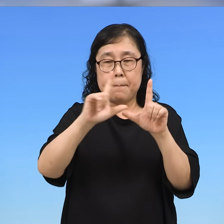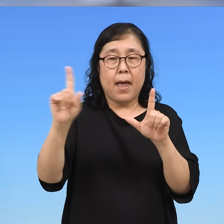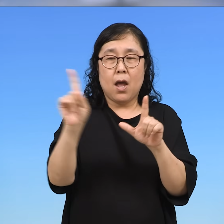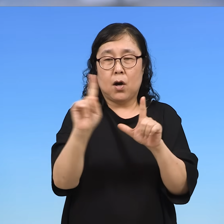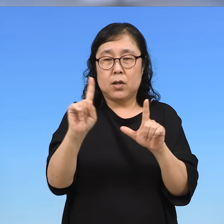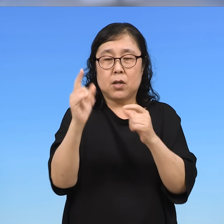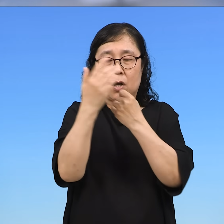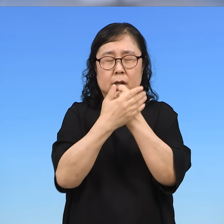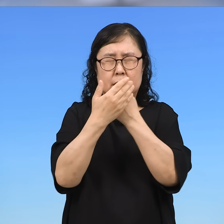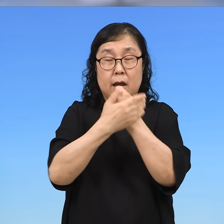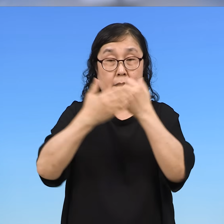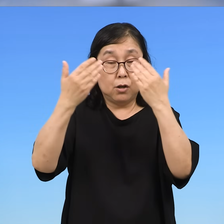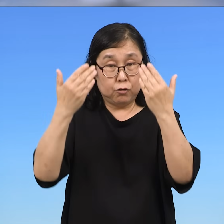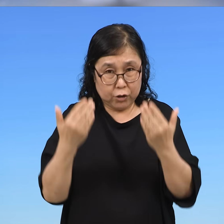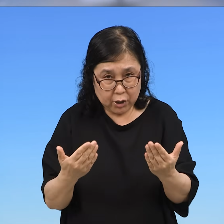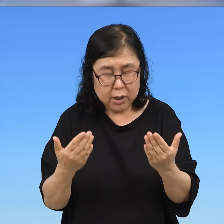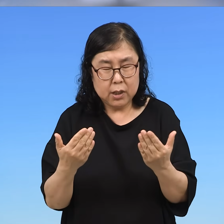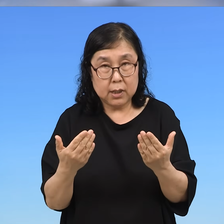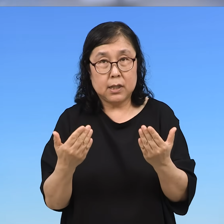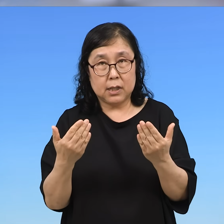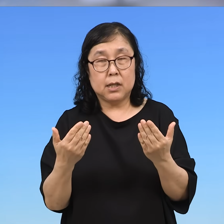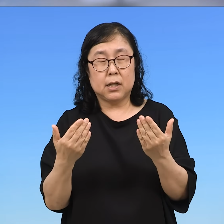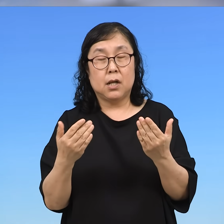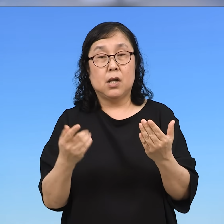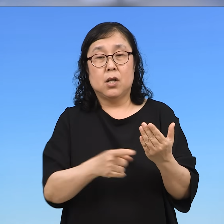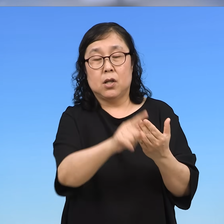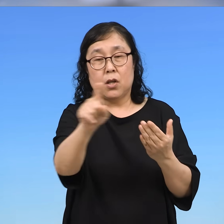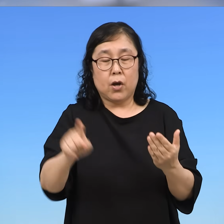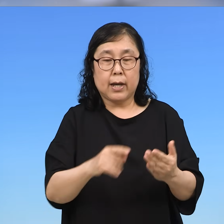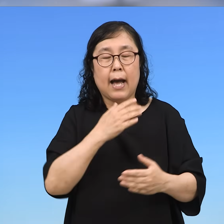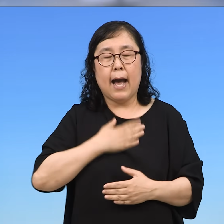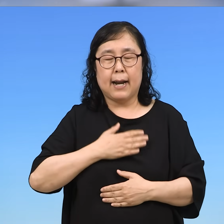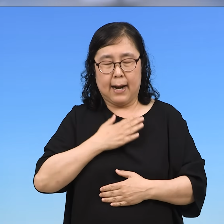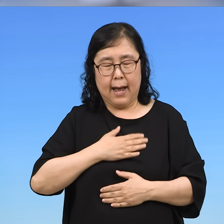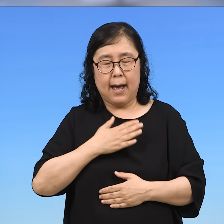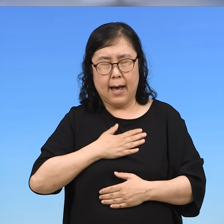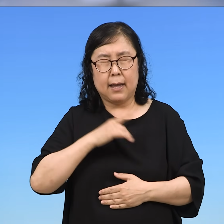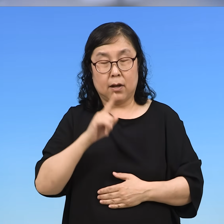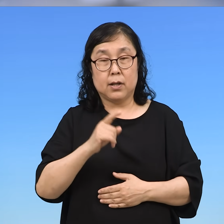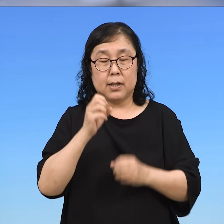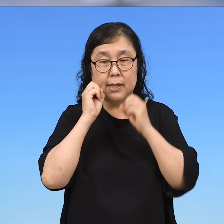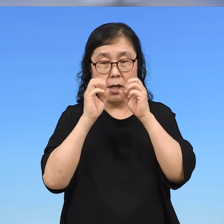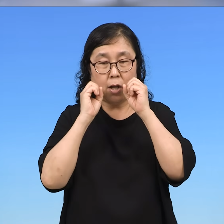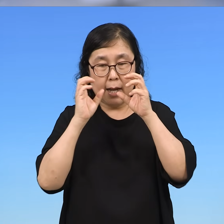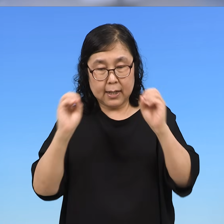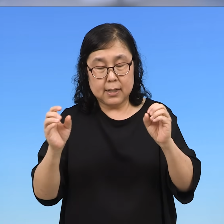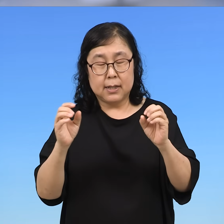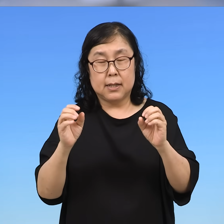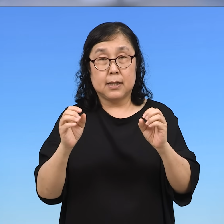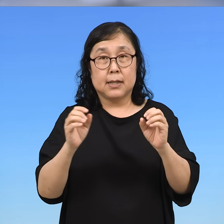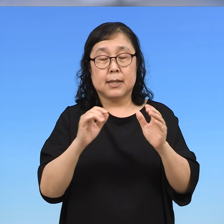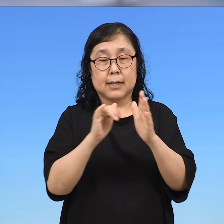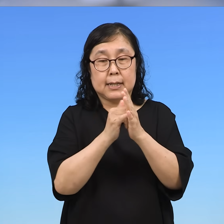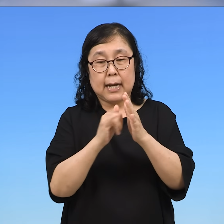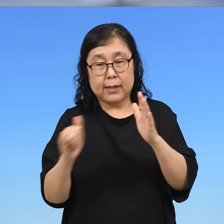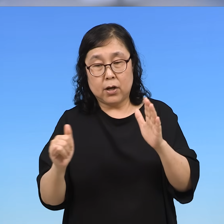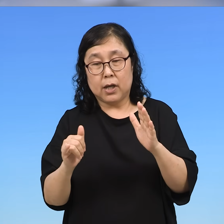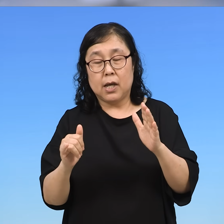주셨는지를 너희들이 알아야 된다. 이거를 전하는 그 가정이 건강한 가정이고, 이거를 전하는